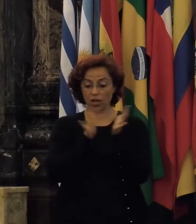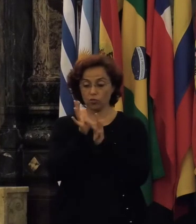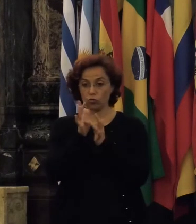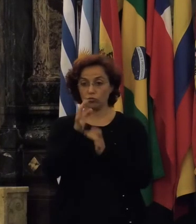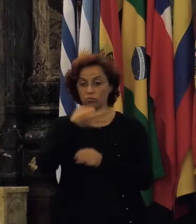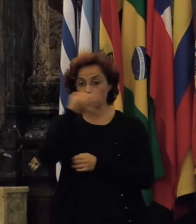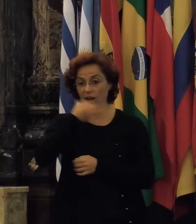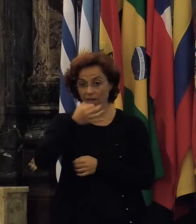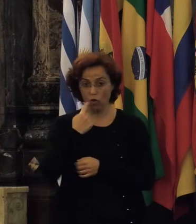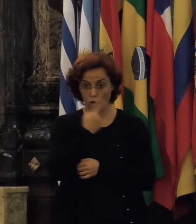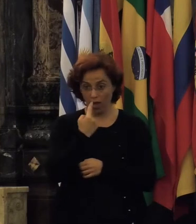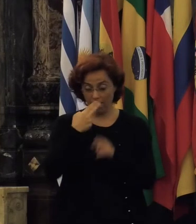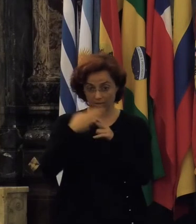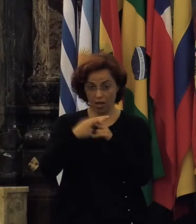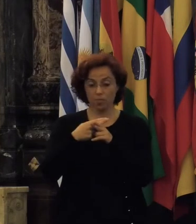qué ciertas